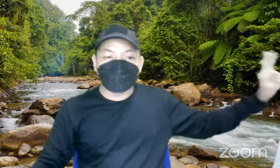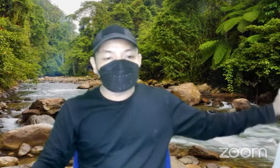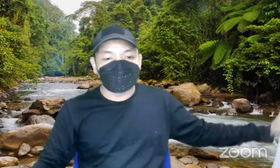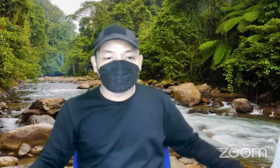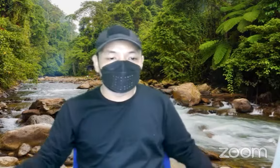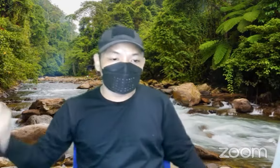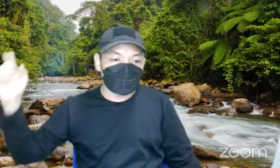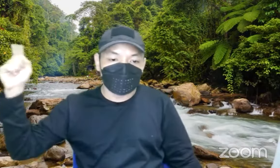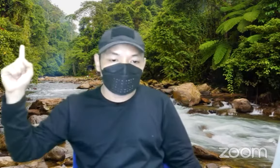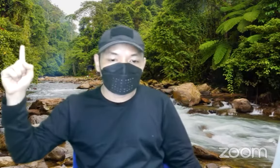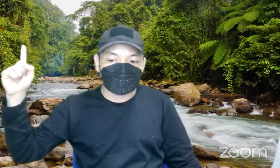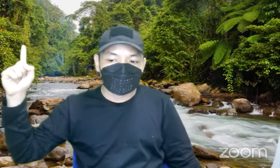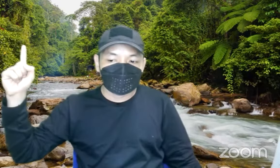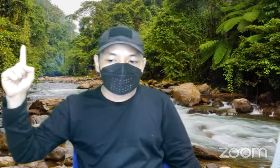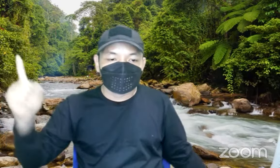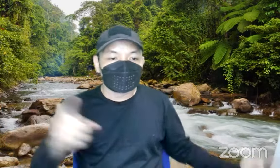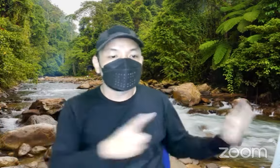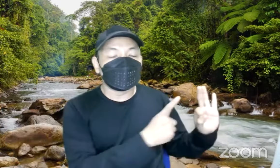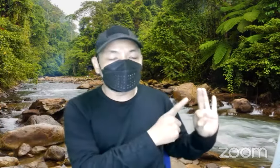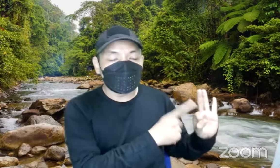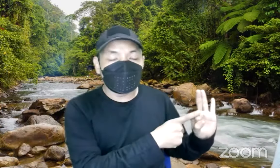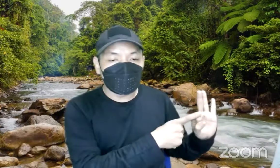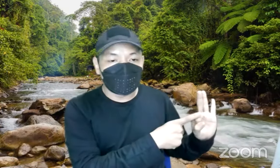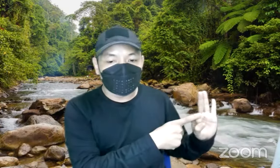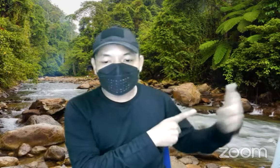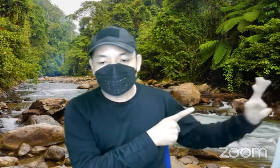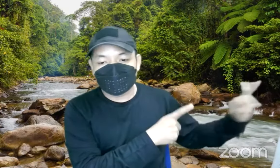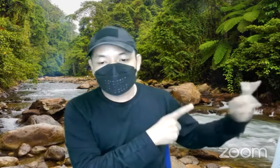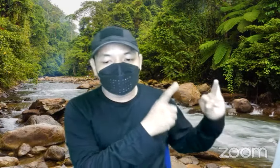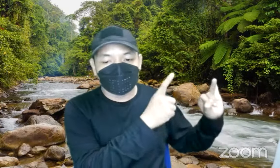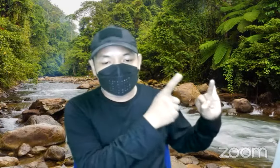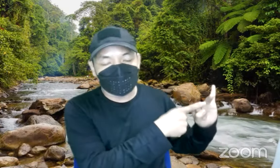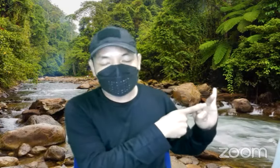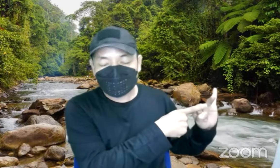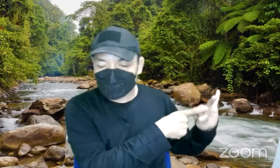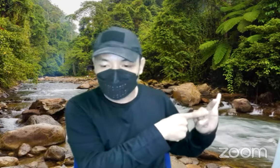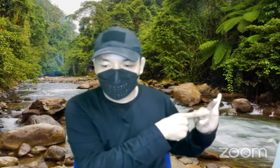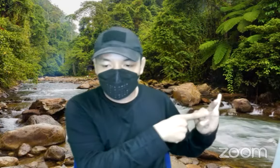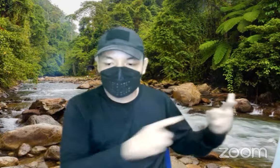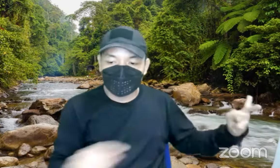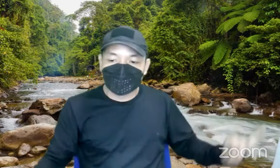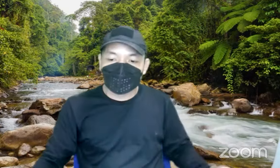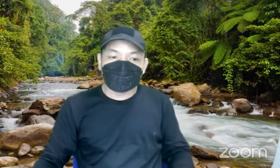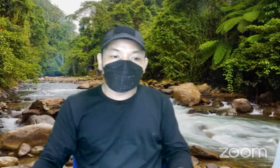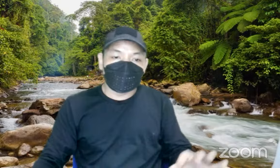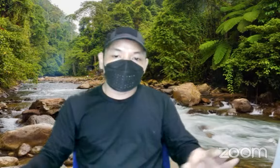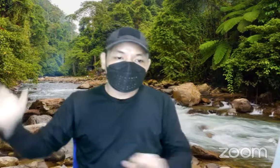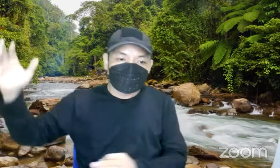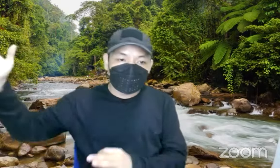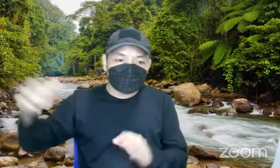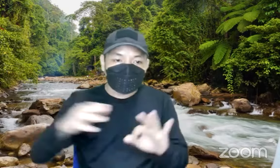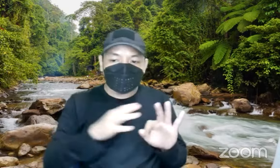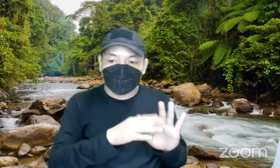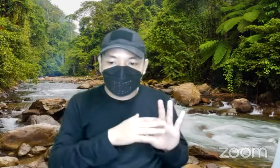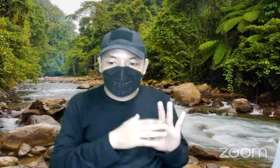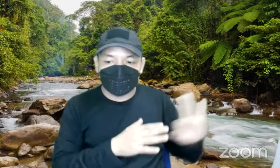ချက်သွားတဲ့ပုံချိုးတော့ဦးတေးတယ်ချမှတ်လိုက်တယ်ပေါ့နော်ကျန်တဲ့တအုပ်ကိုတော့ထောက်တယ်တသက်ချတယ်ပေါ့ဗျာဒါဟာရာထူးတော်တော်မြင့်တဲ့